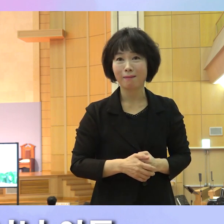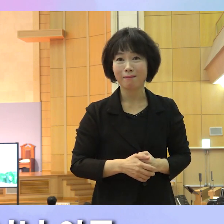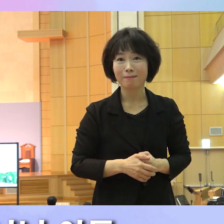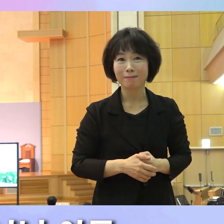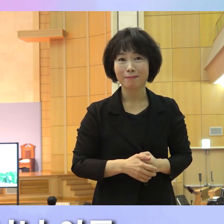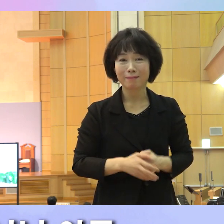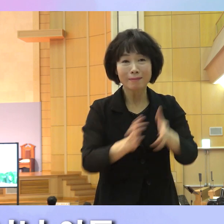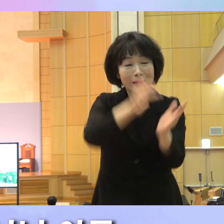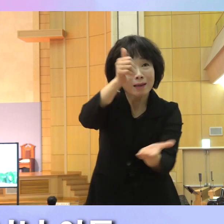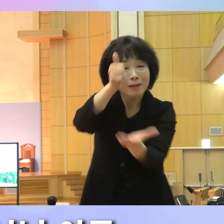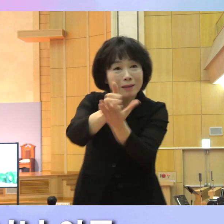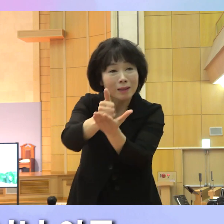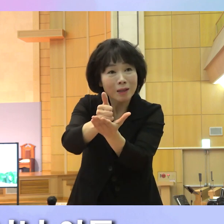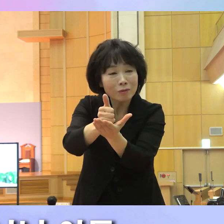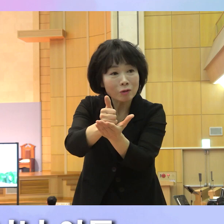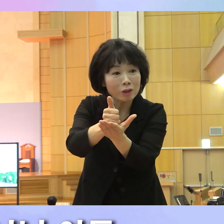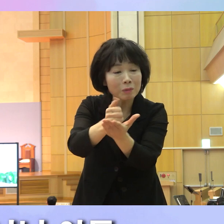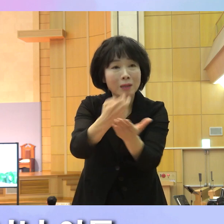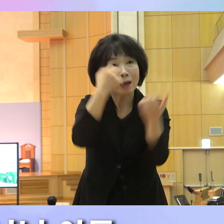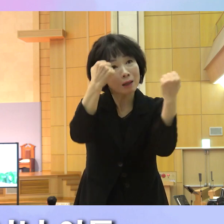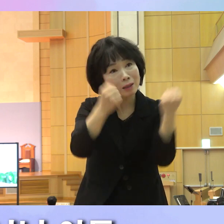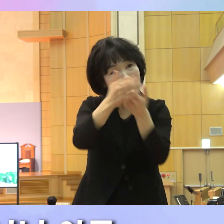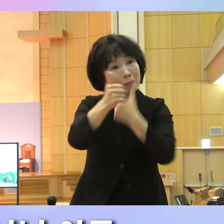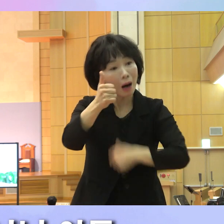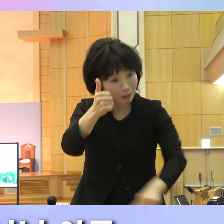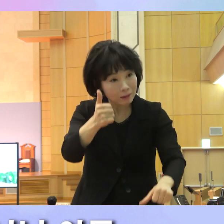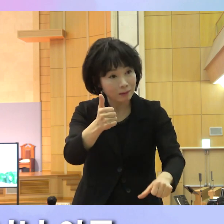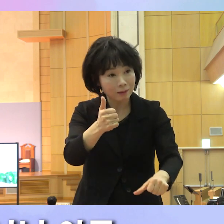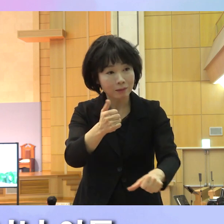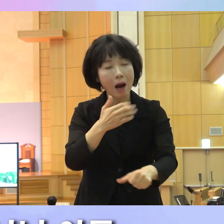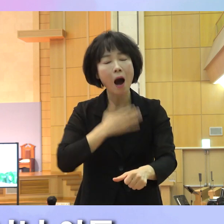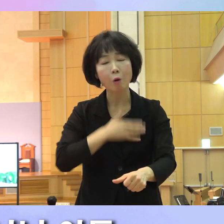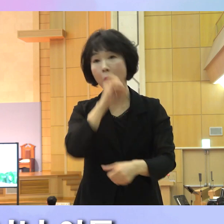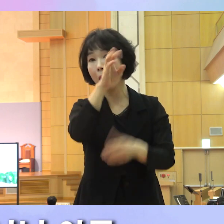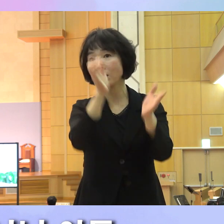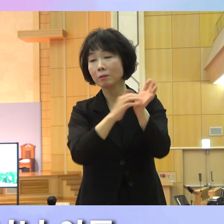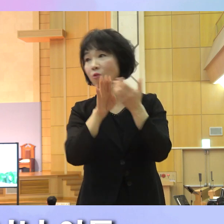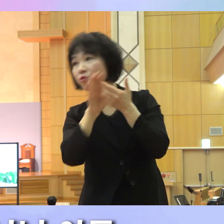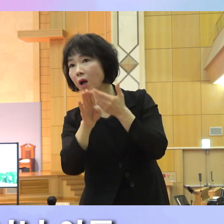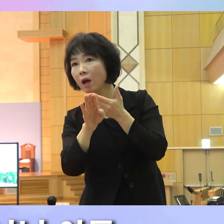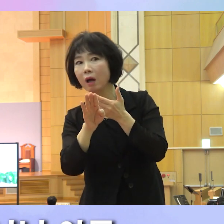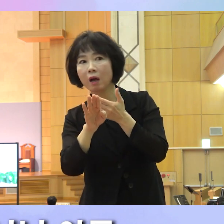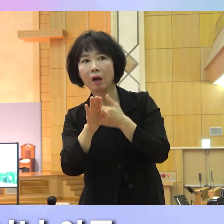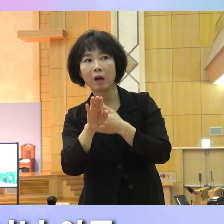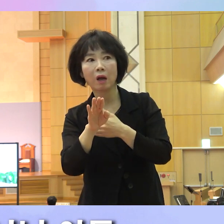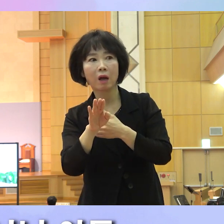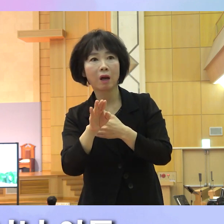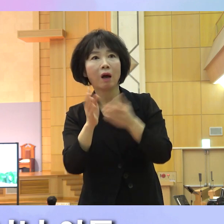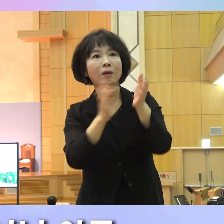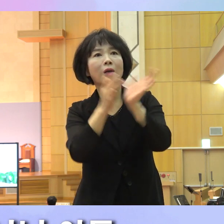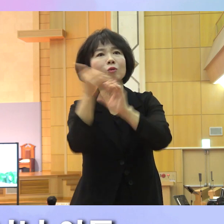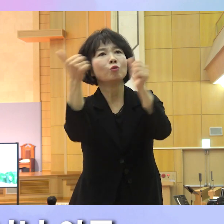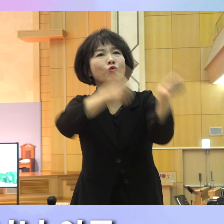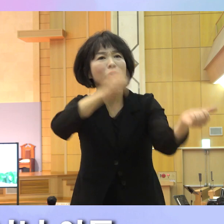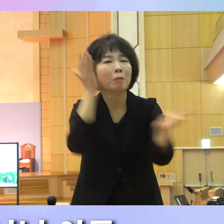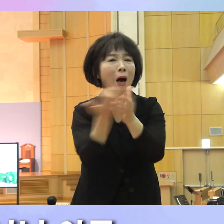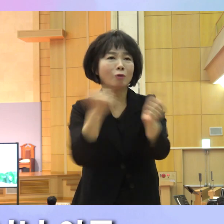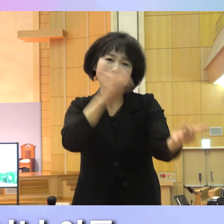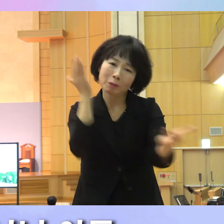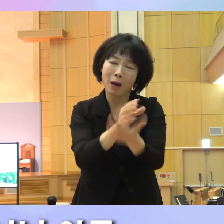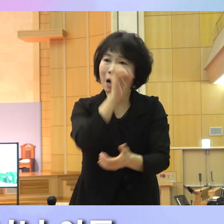살아계신 하나님의 아들이라고 말을 해놓고도 예수님 죽지 마세요 그랬잖아요. 이런 잘못된